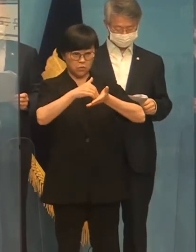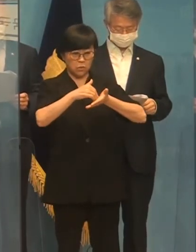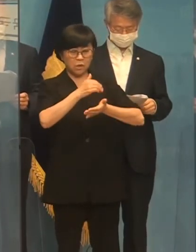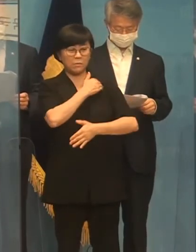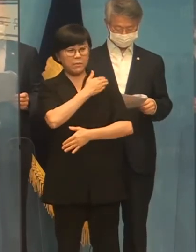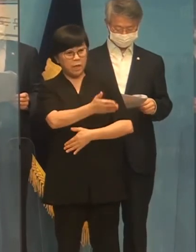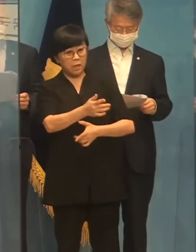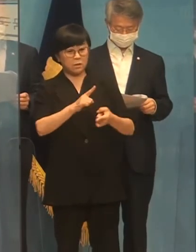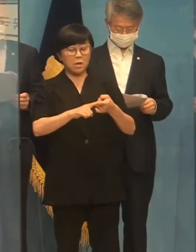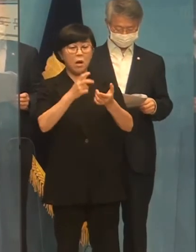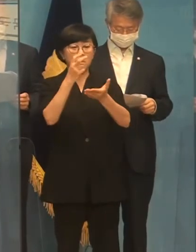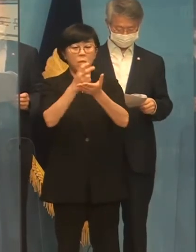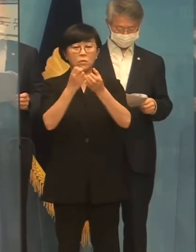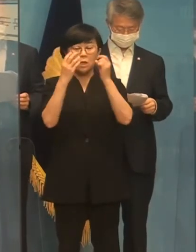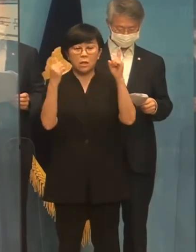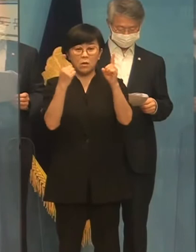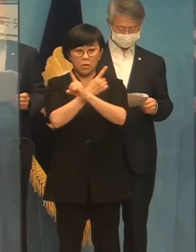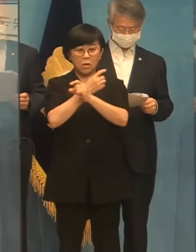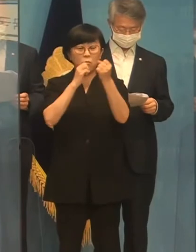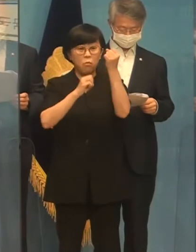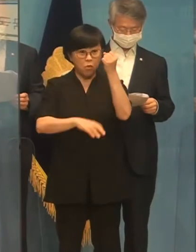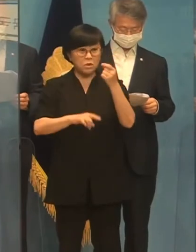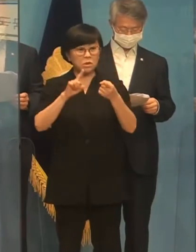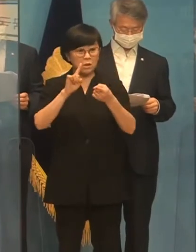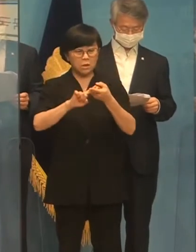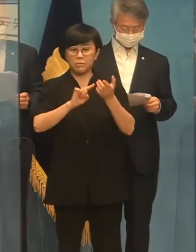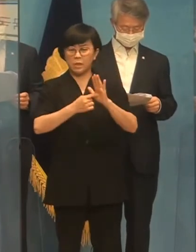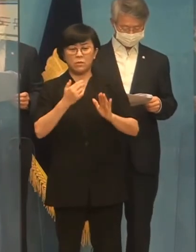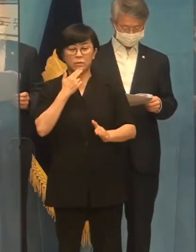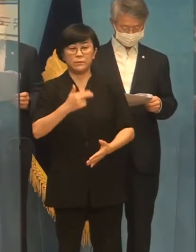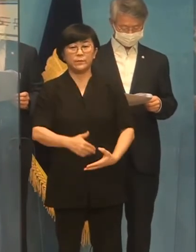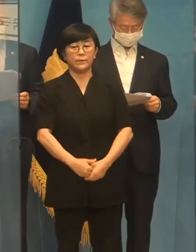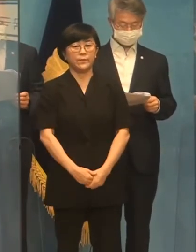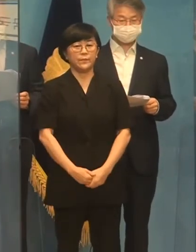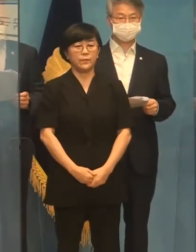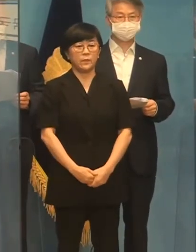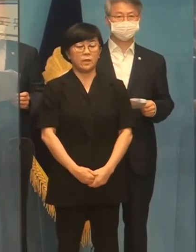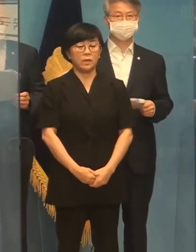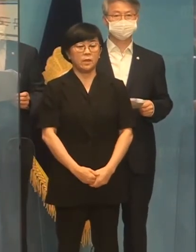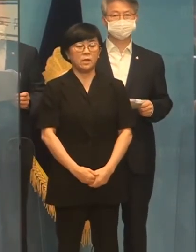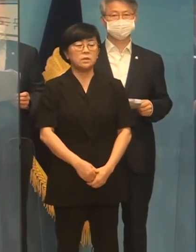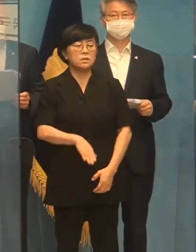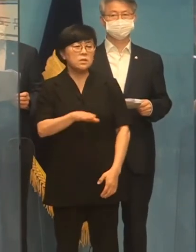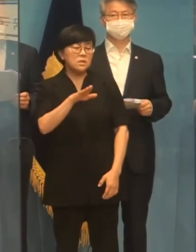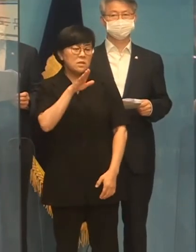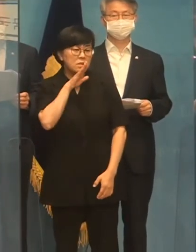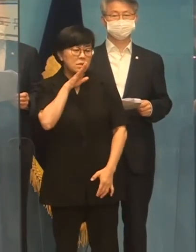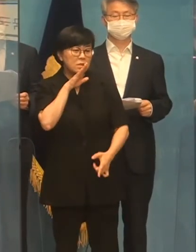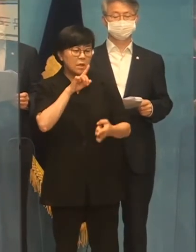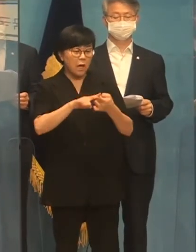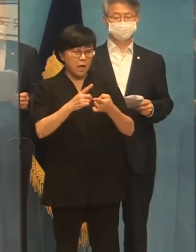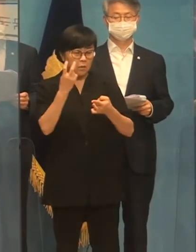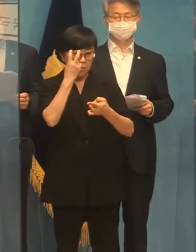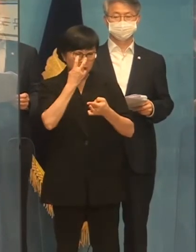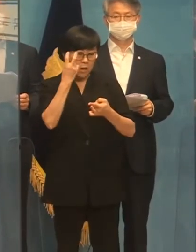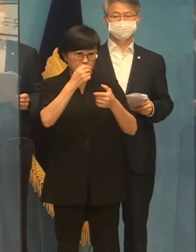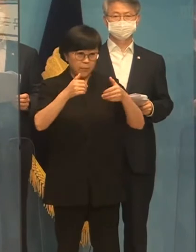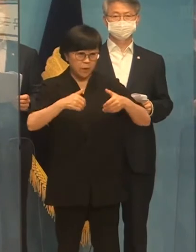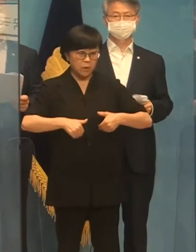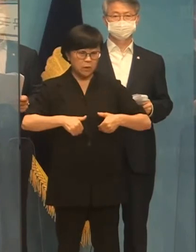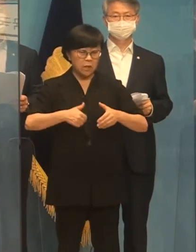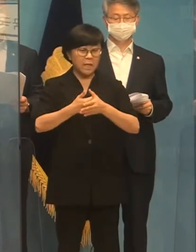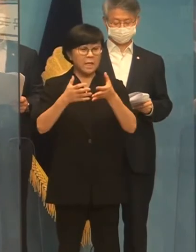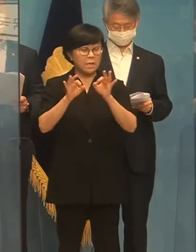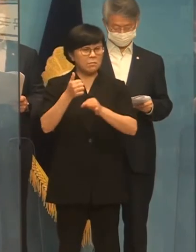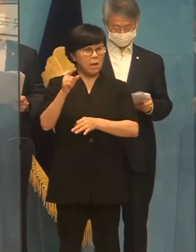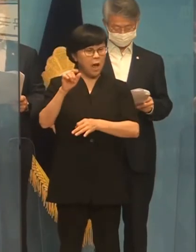외면하고 사법개혁의 본질을 허도해왔습니다. 진술의 신빙성을 따져봐야 한다는 김학의